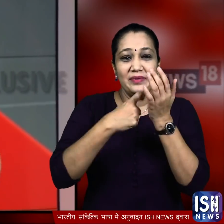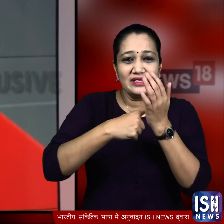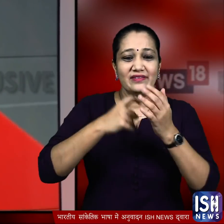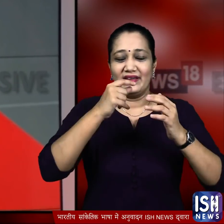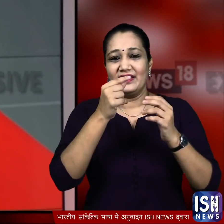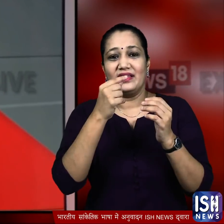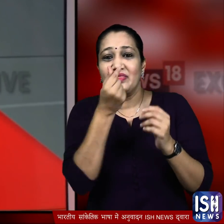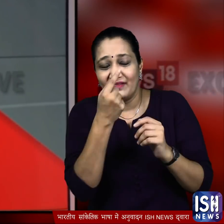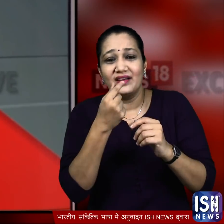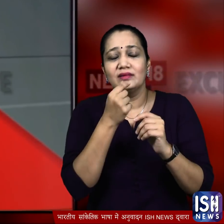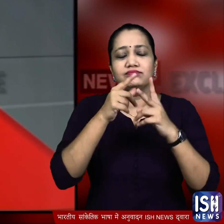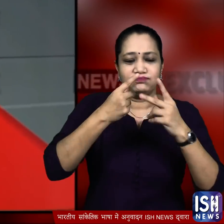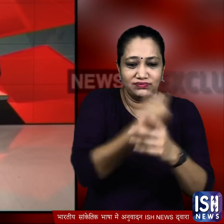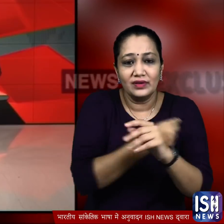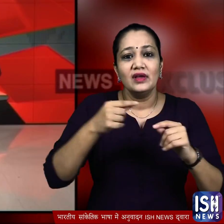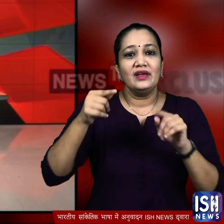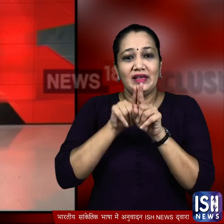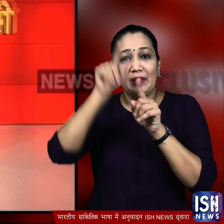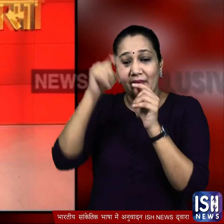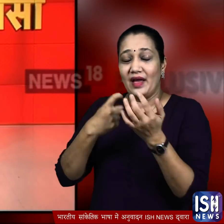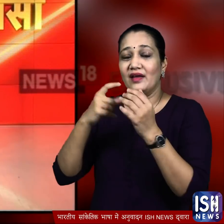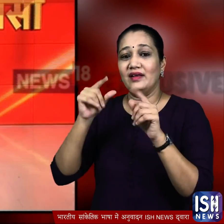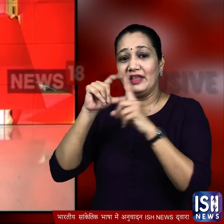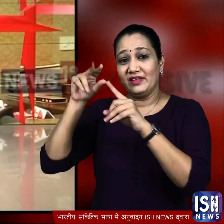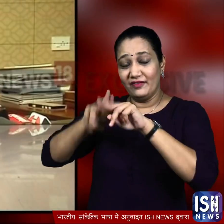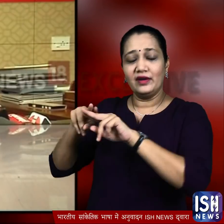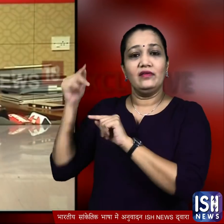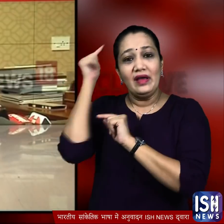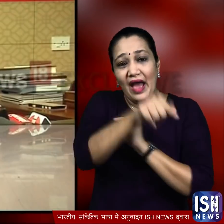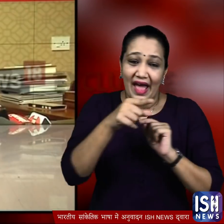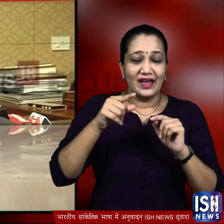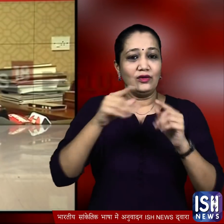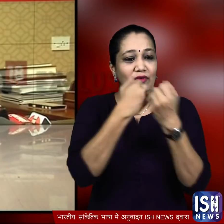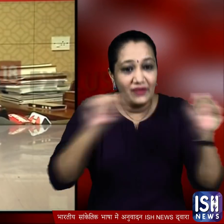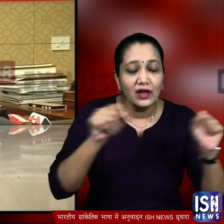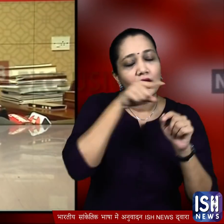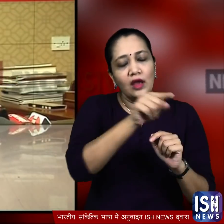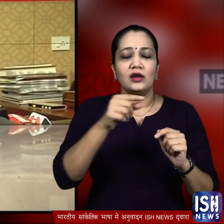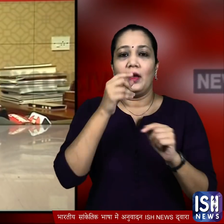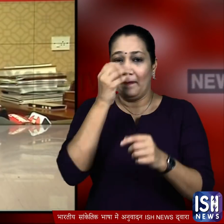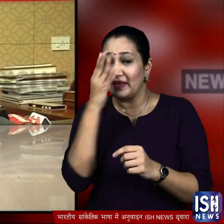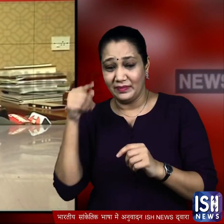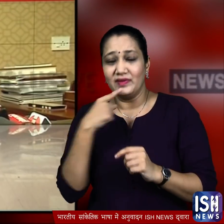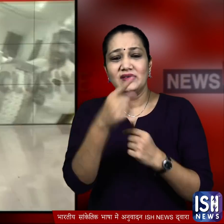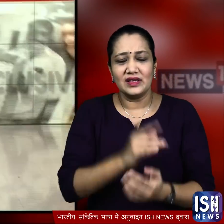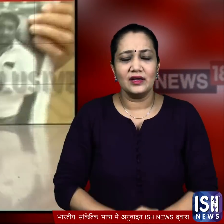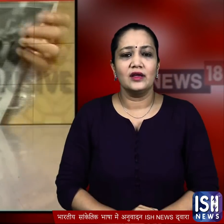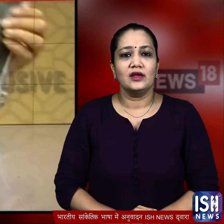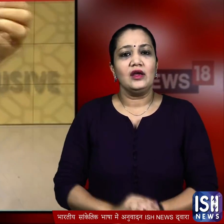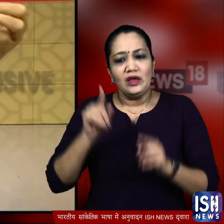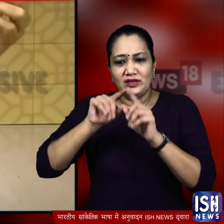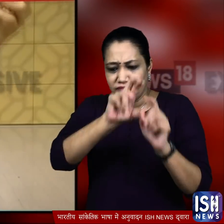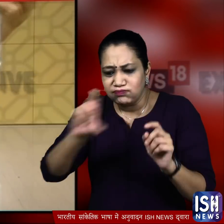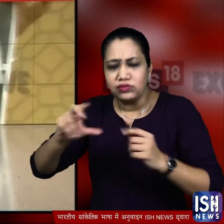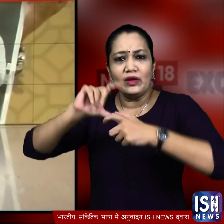वाली कंपनी के अधिकारियों को छुड़ाने पहुंचे देवेंद्र फडणवीस पर महाराष्ट्र सरकार ने हमले तेज कर दिए। बीजेपी ने सफाई दी कि दवा की खेप